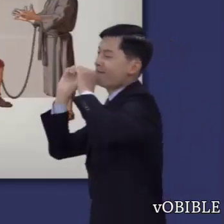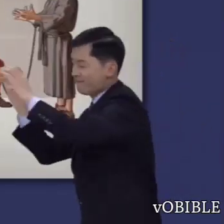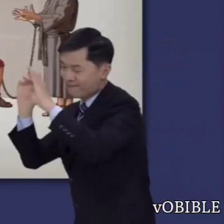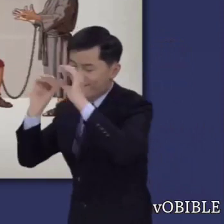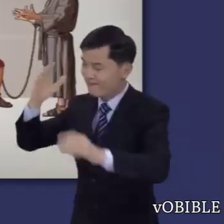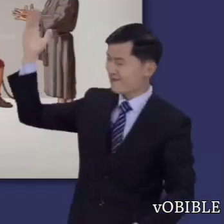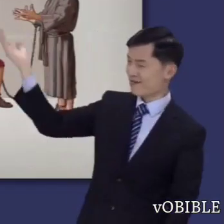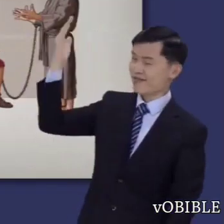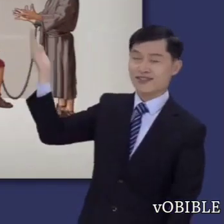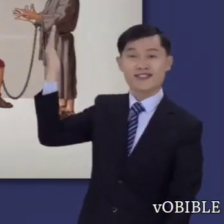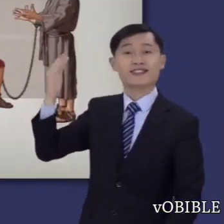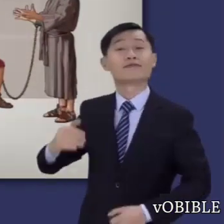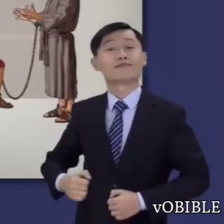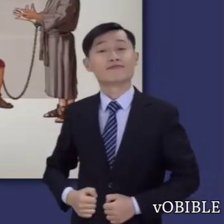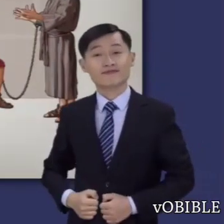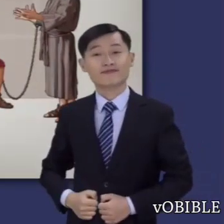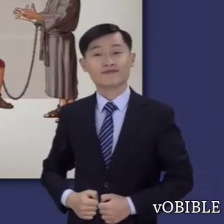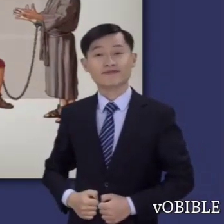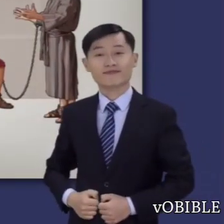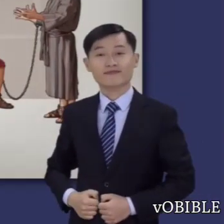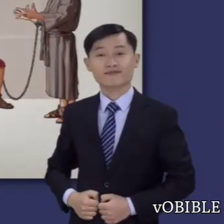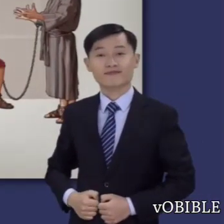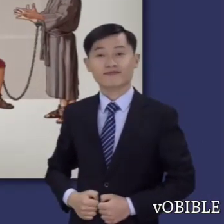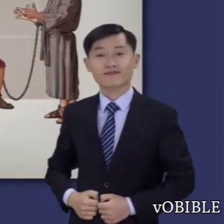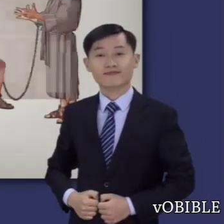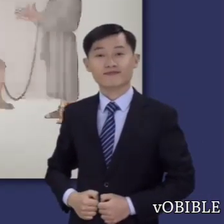力向那些来见他的人做见证。